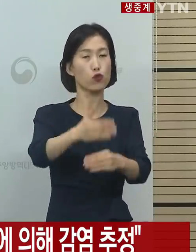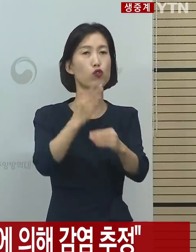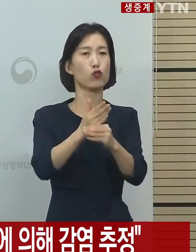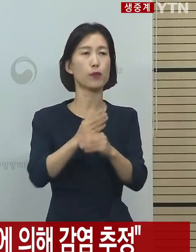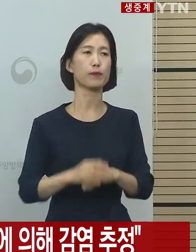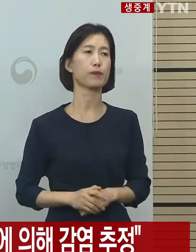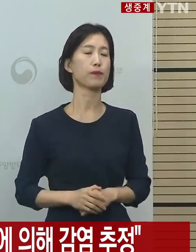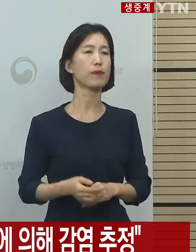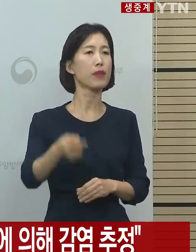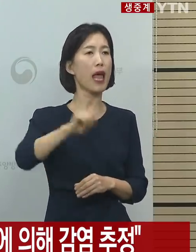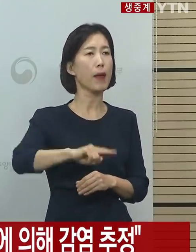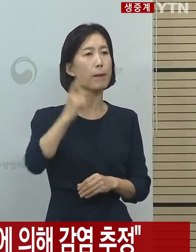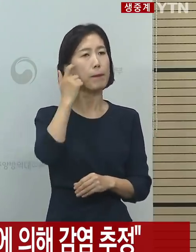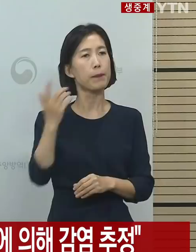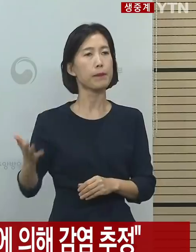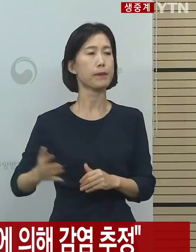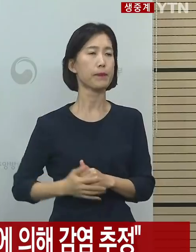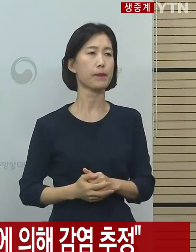질문 받도록 하겠습니다.